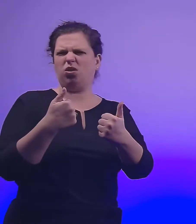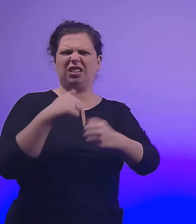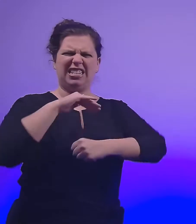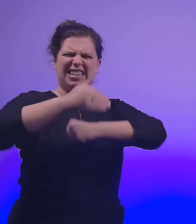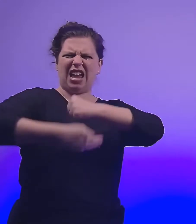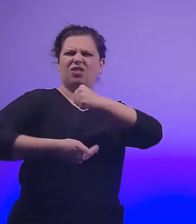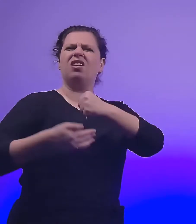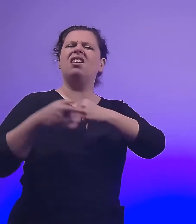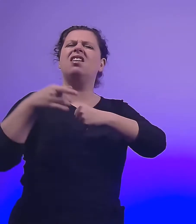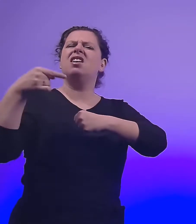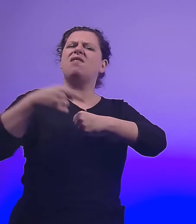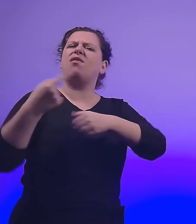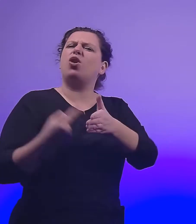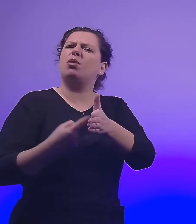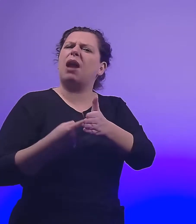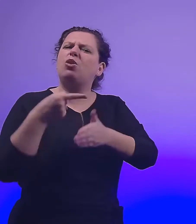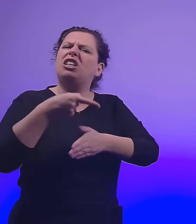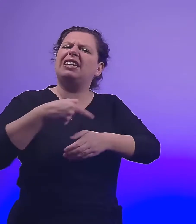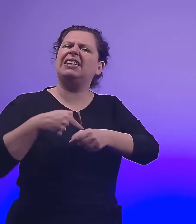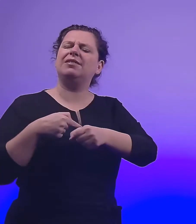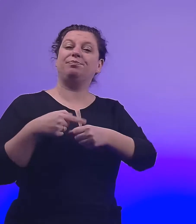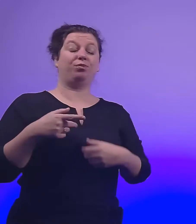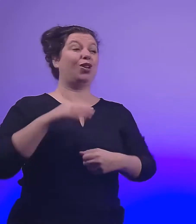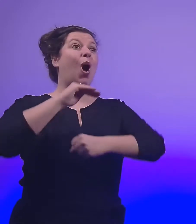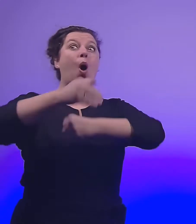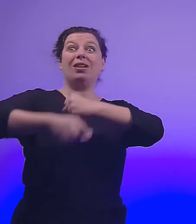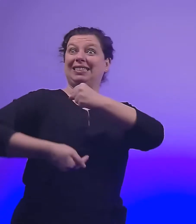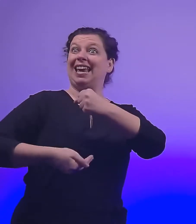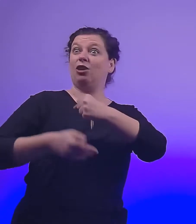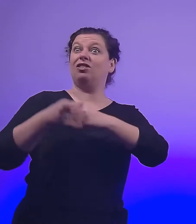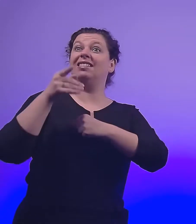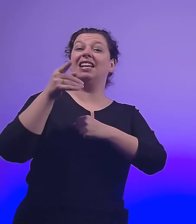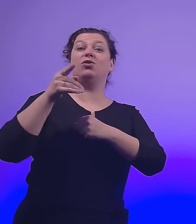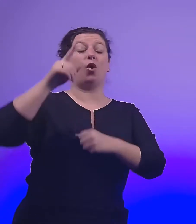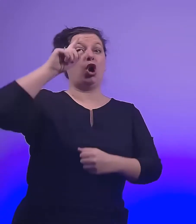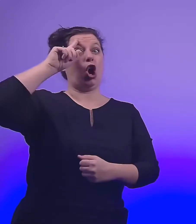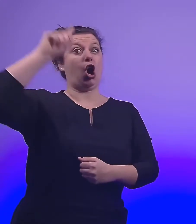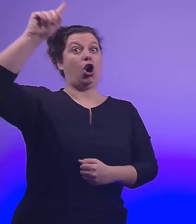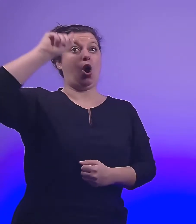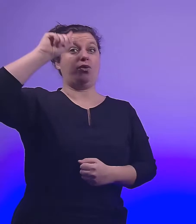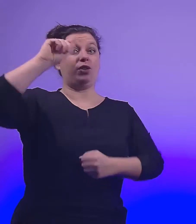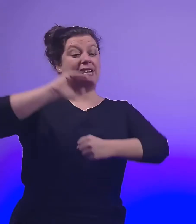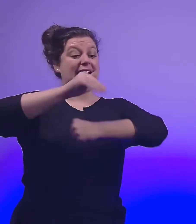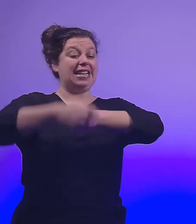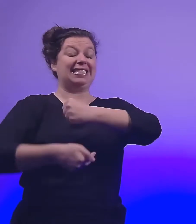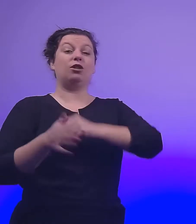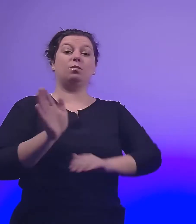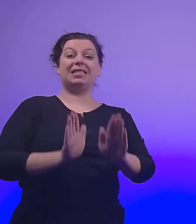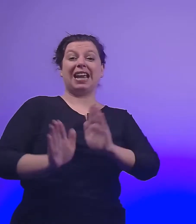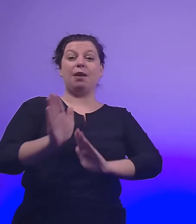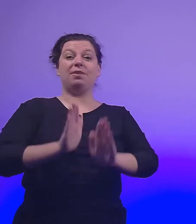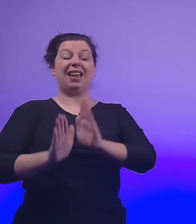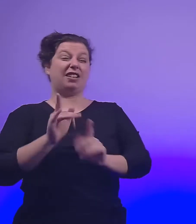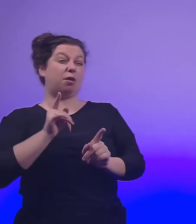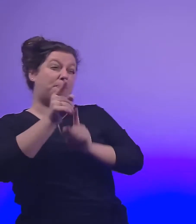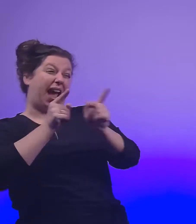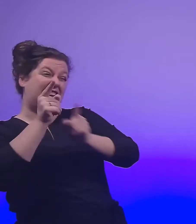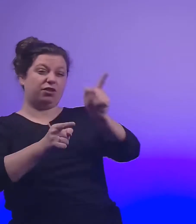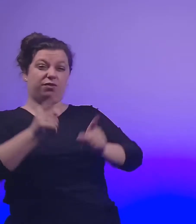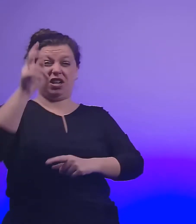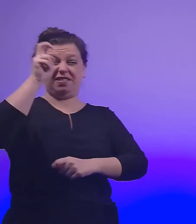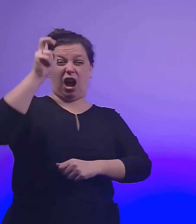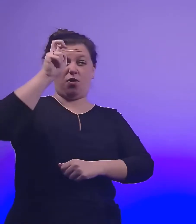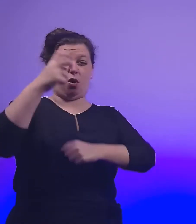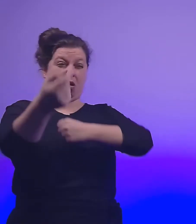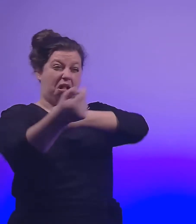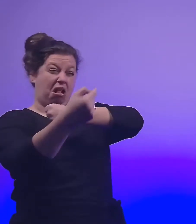Nee. Weet u dat misschien? Ja, het schild staat voor geloof. Het schild beschermt je tegen de pijlen van de duivel. Er kunnen bijvoorbeeld hele nare